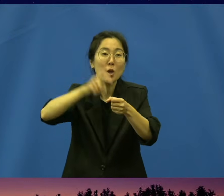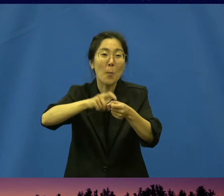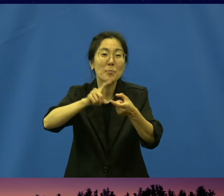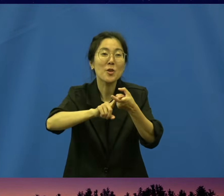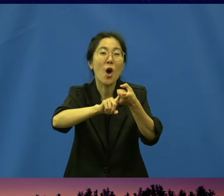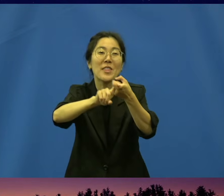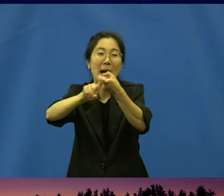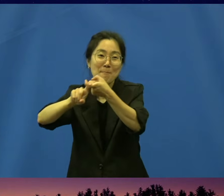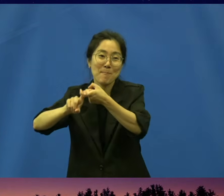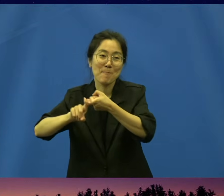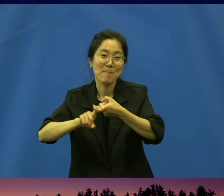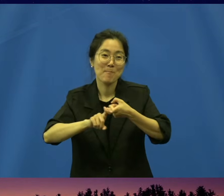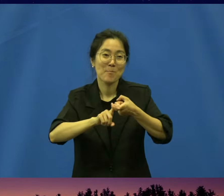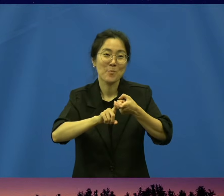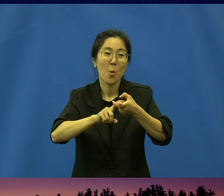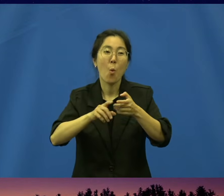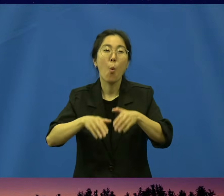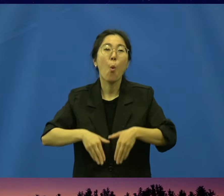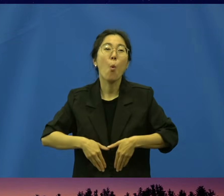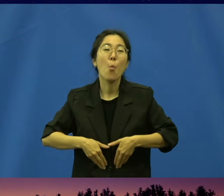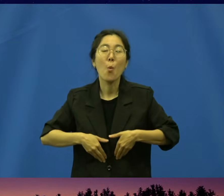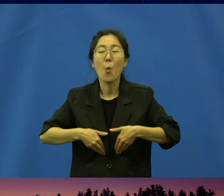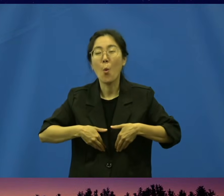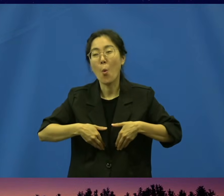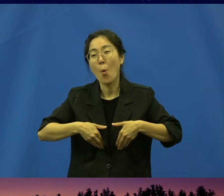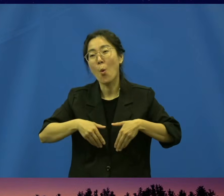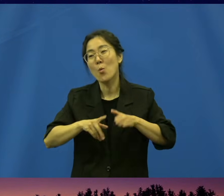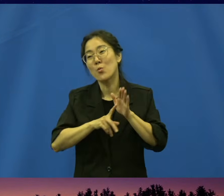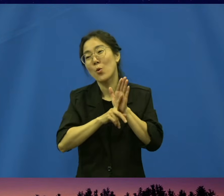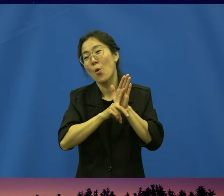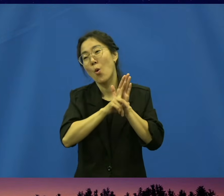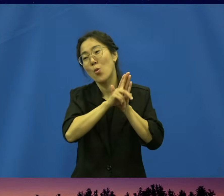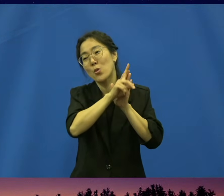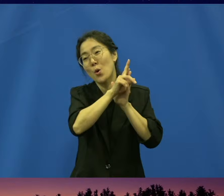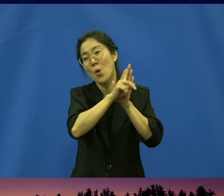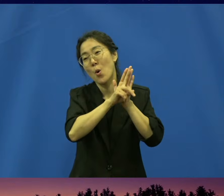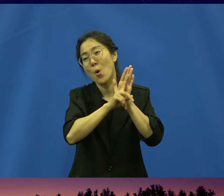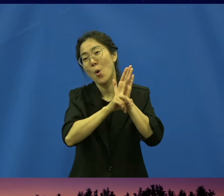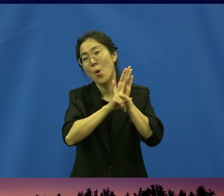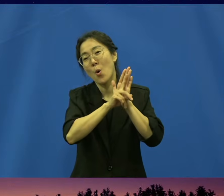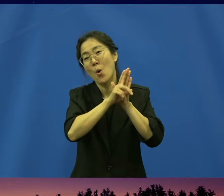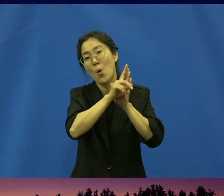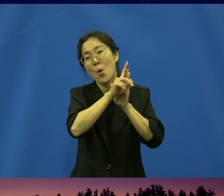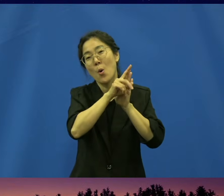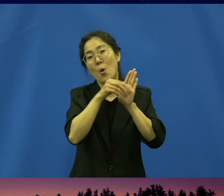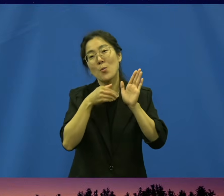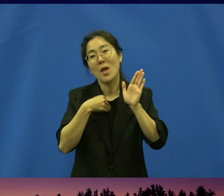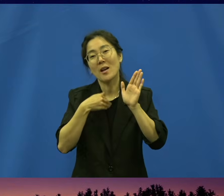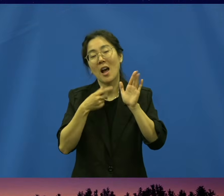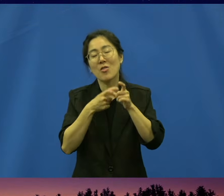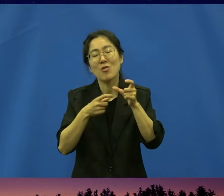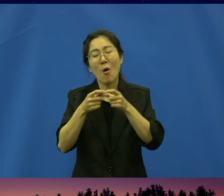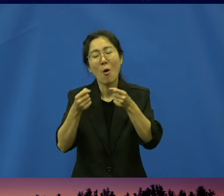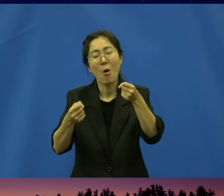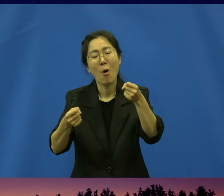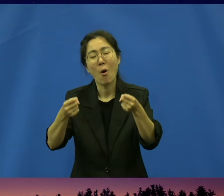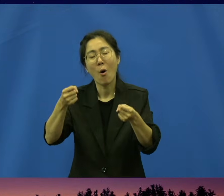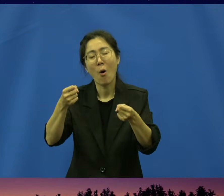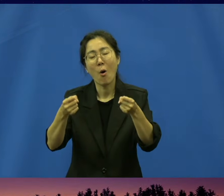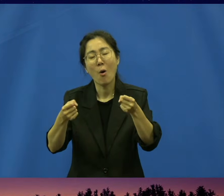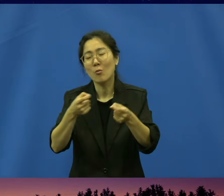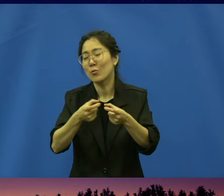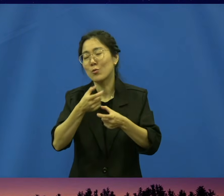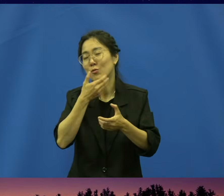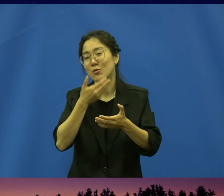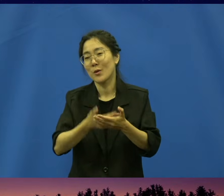연합의 정도를 유지하는 것이 단장의 책임입니다. 그런데